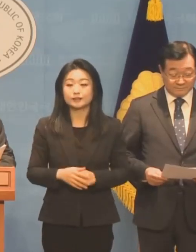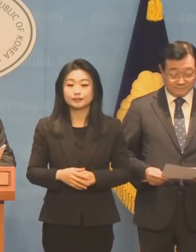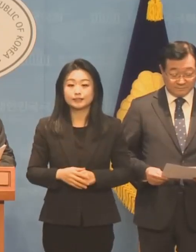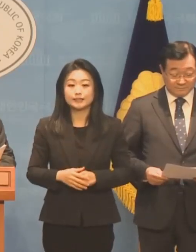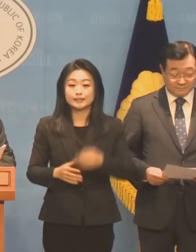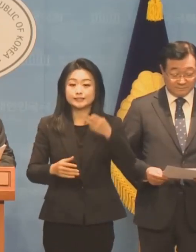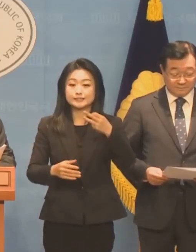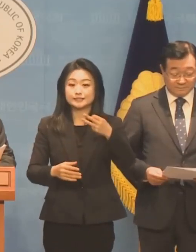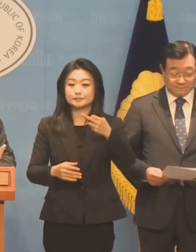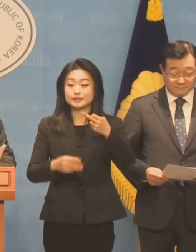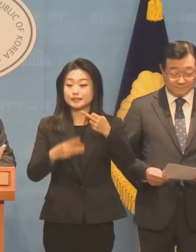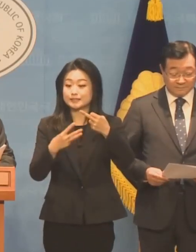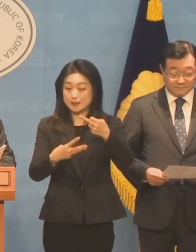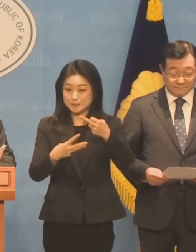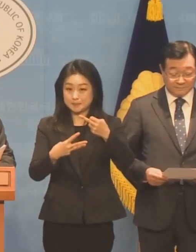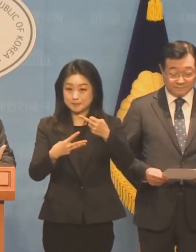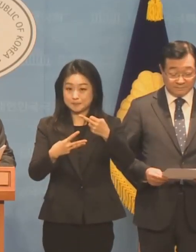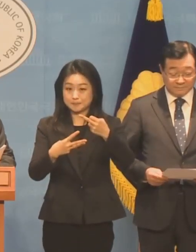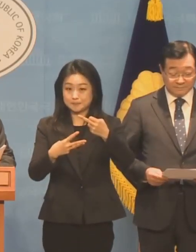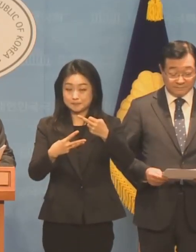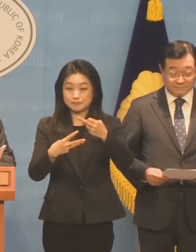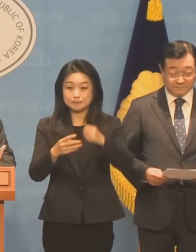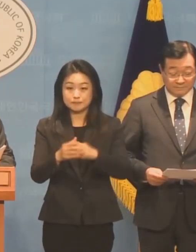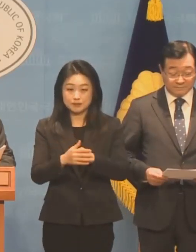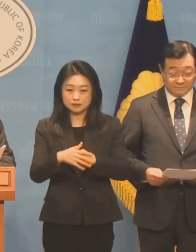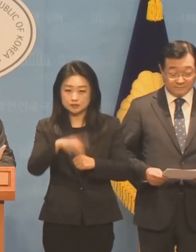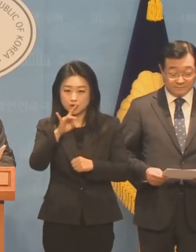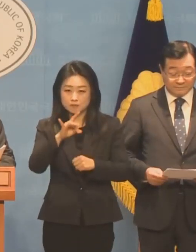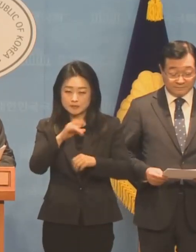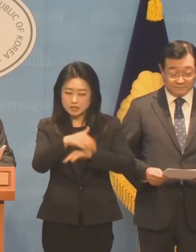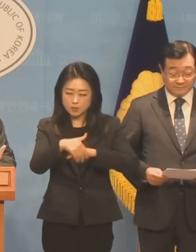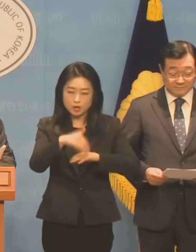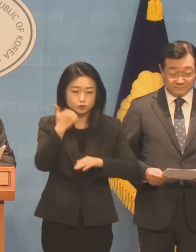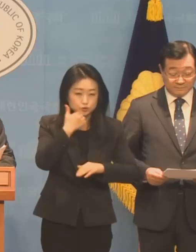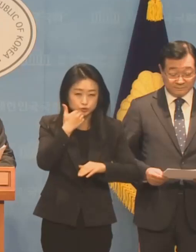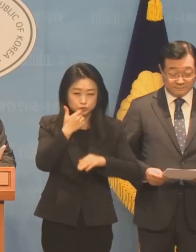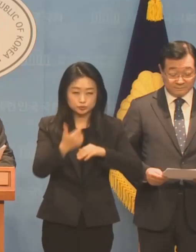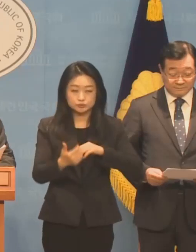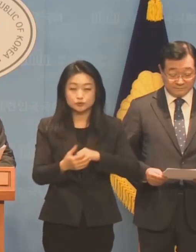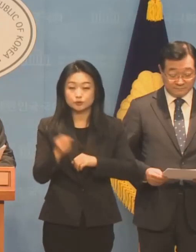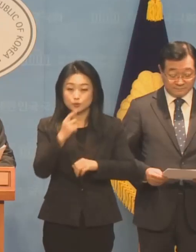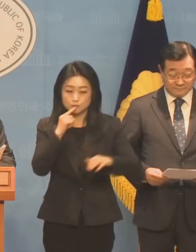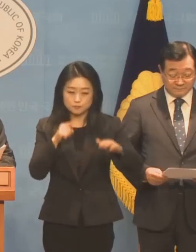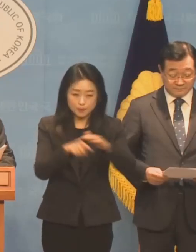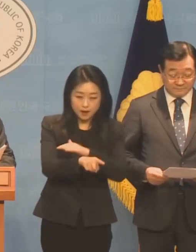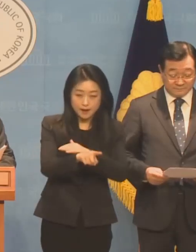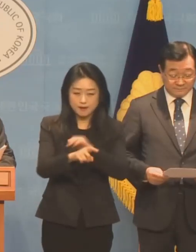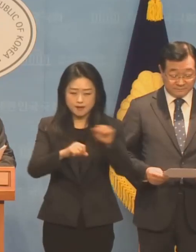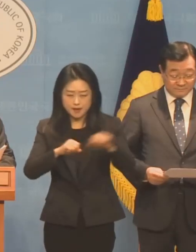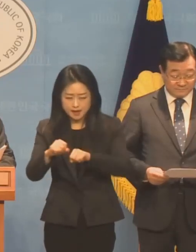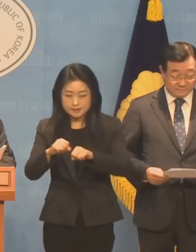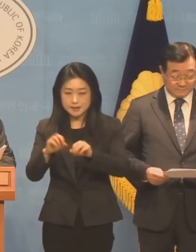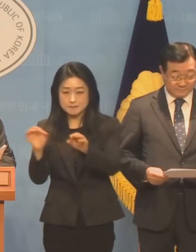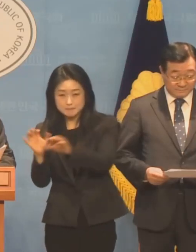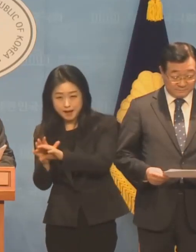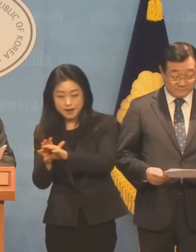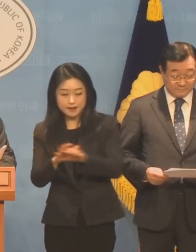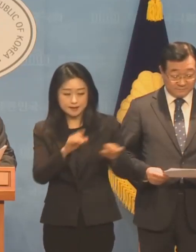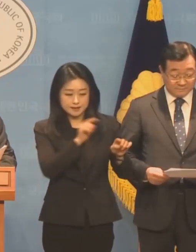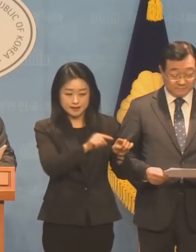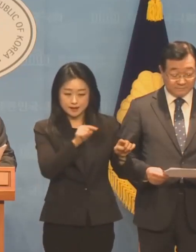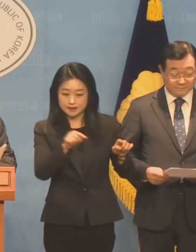12.3 비상계엄의 기획 단계부터 준비 및 실행 과정, 해체 이후 동향까지 모든